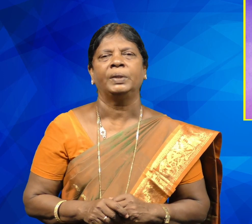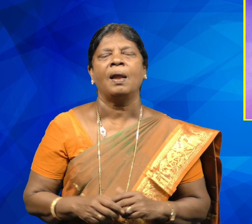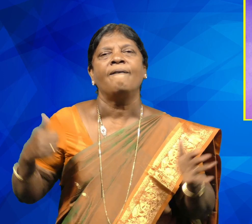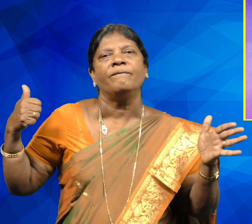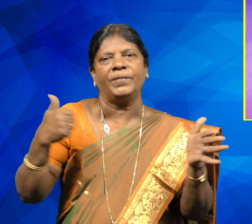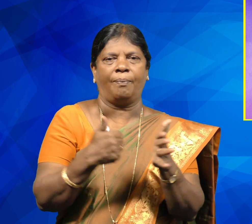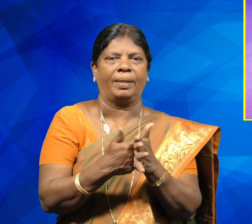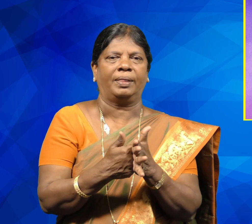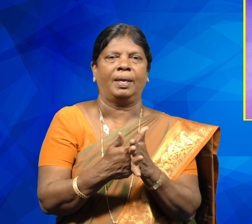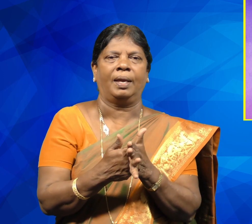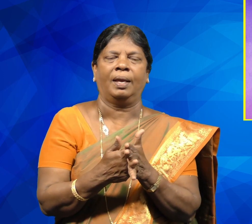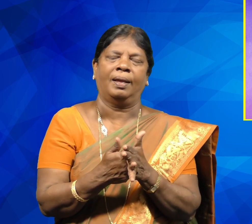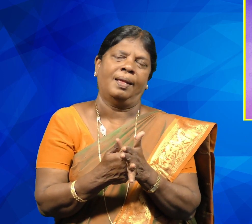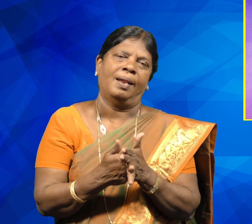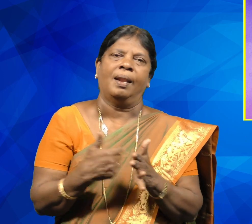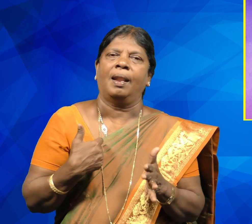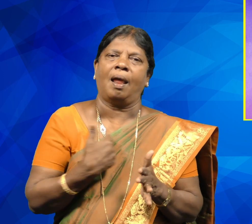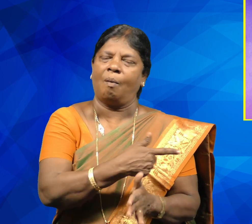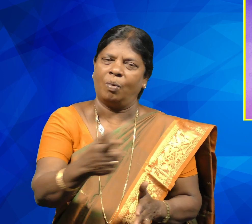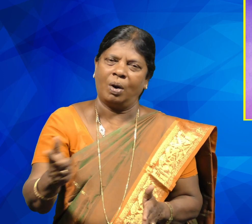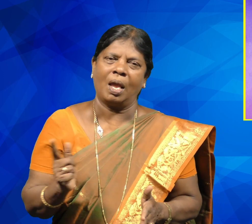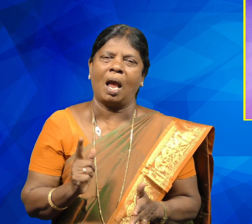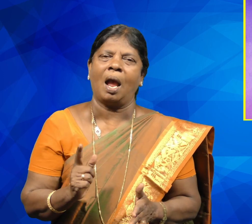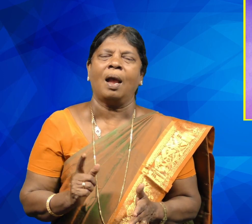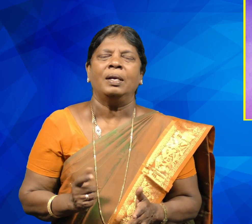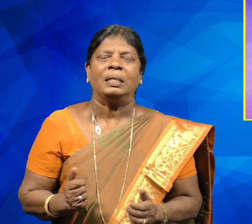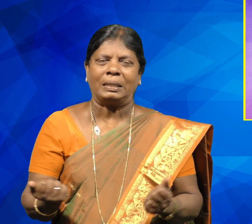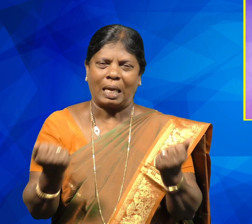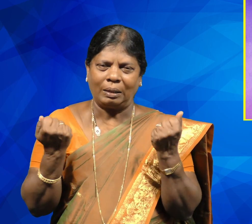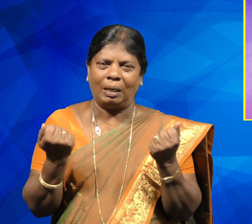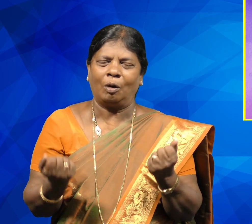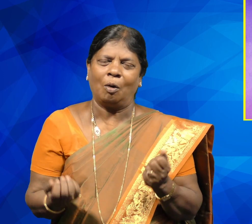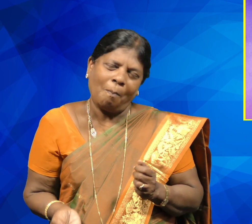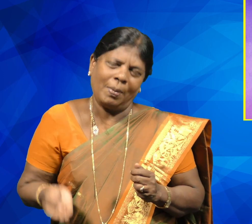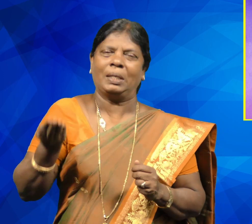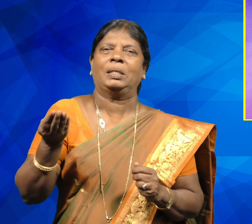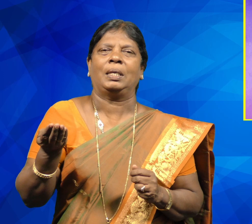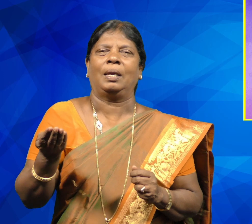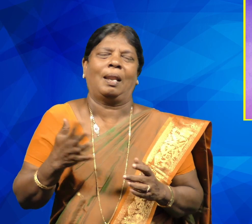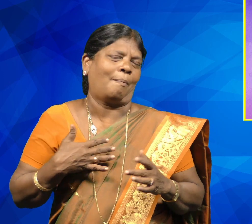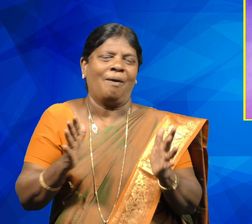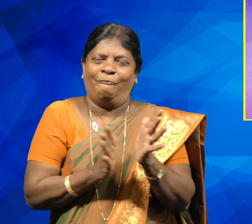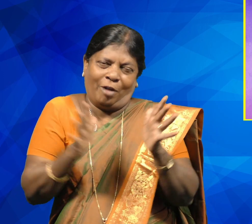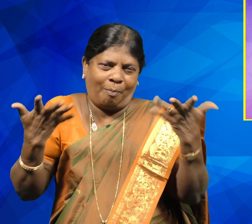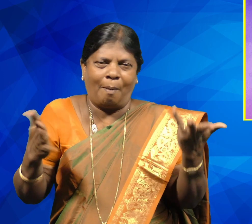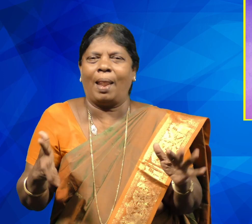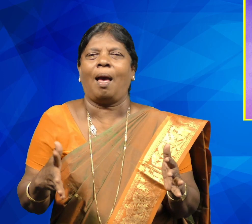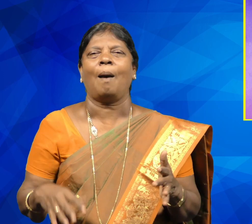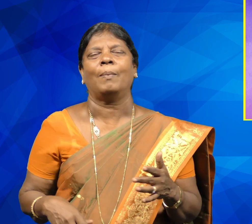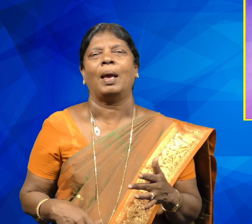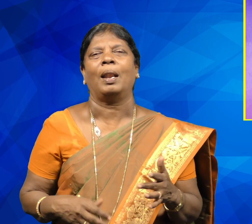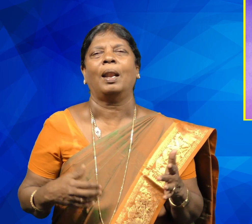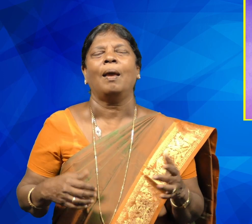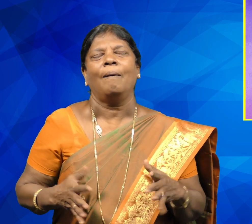கேட்டால், விபத்து எதிர்பாராமல் நம்முடைய சக்திக்கும் மிஞ்சி நாம் விரும்பத்தகாத